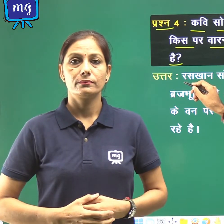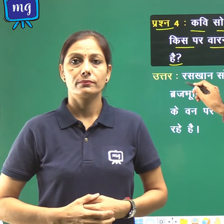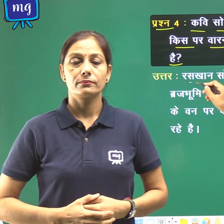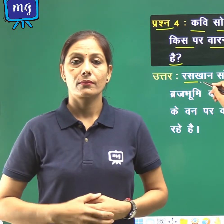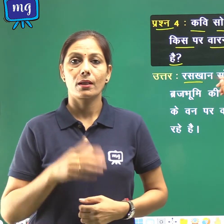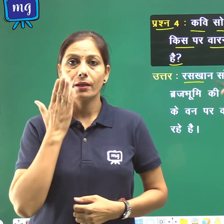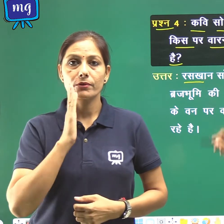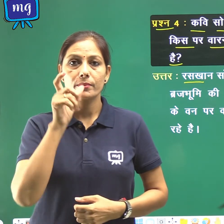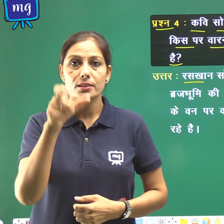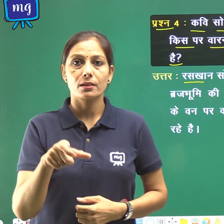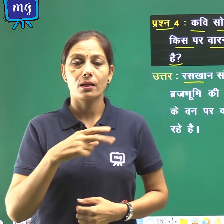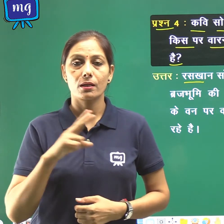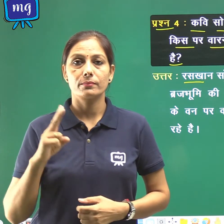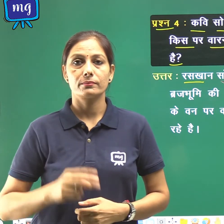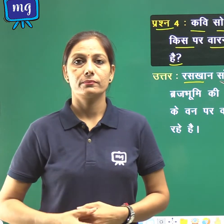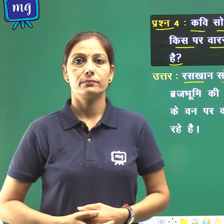रसखान